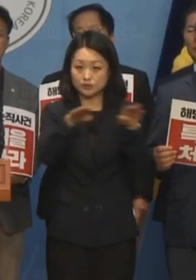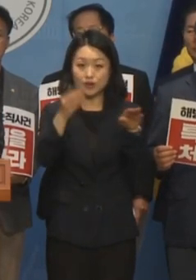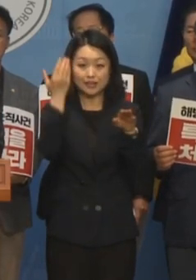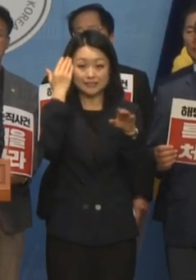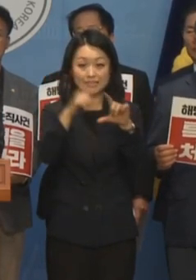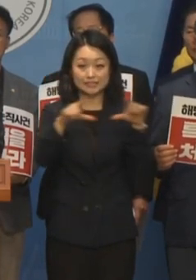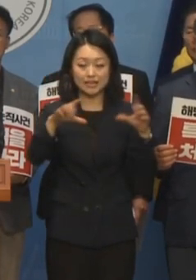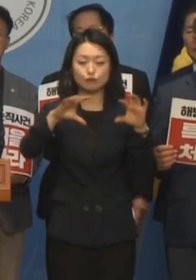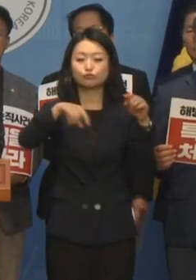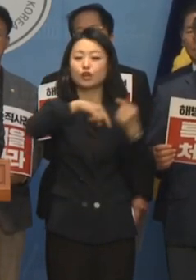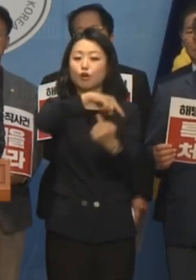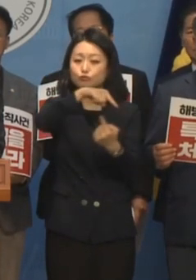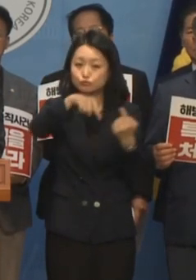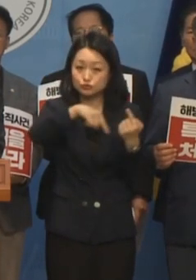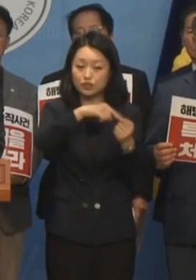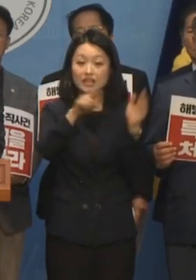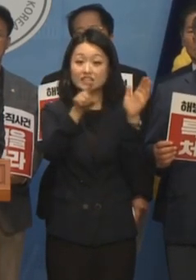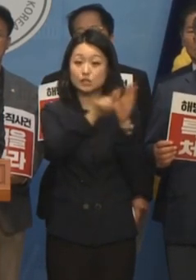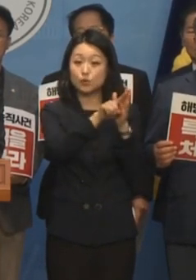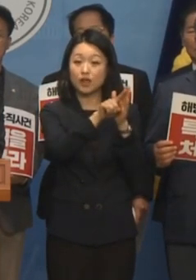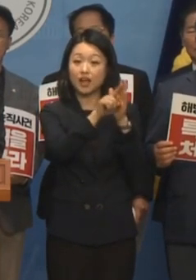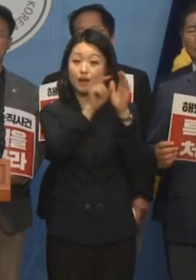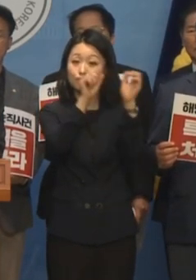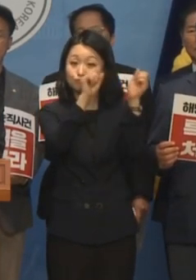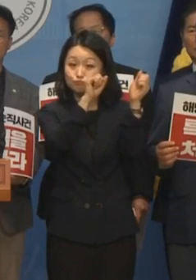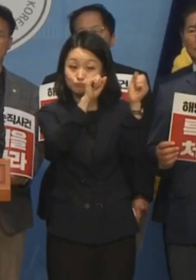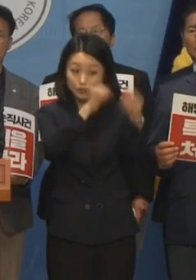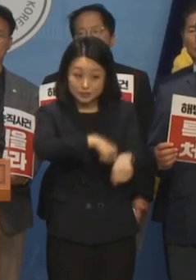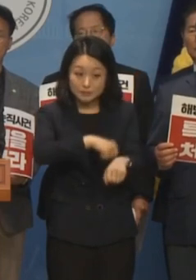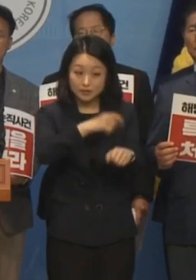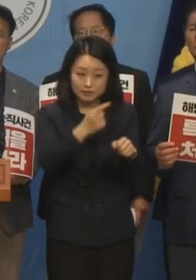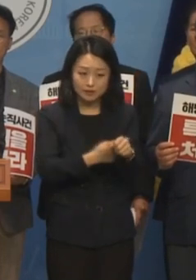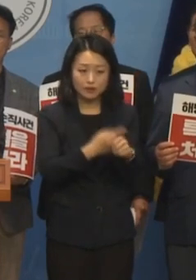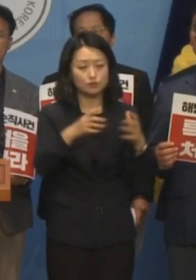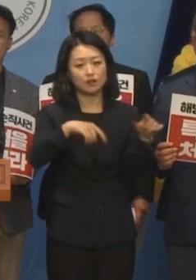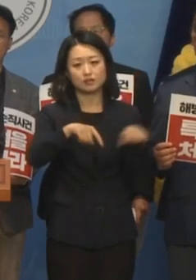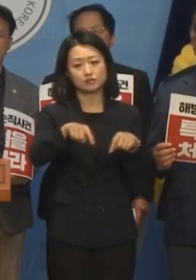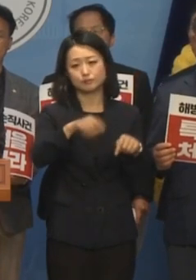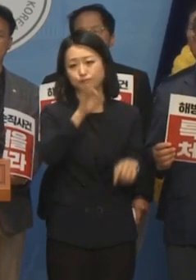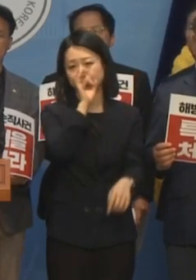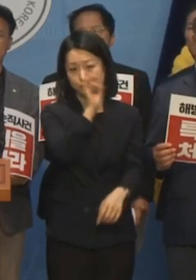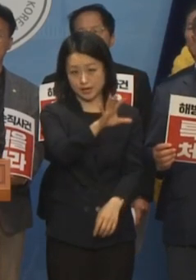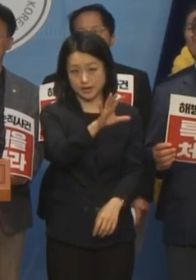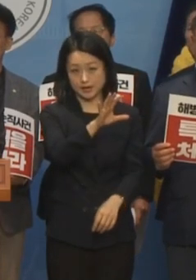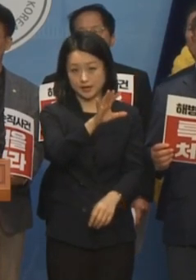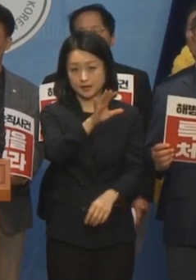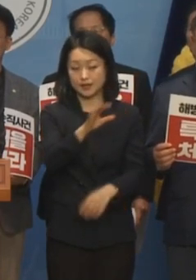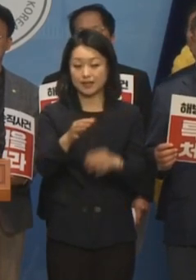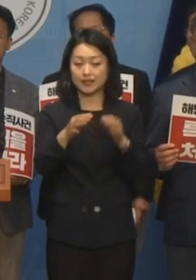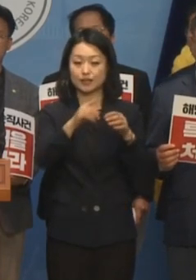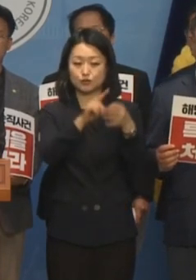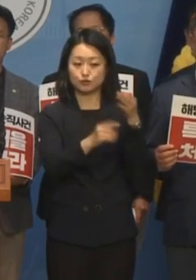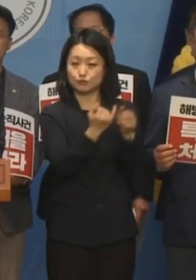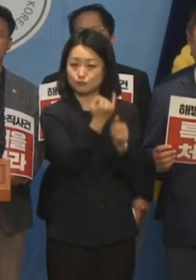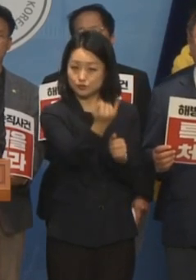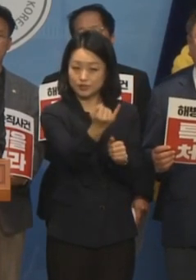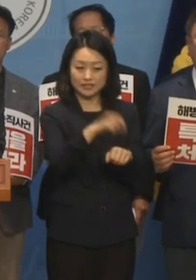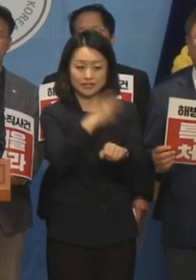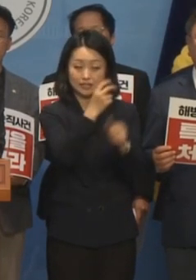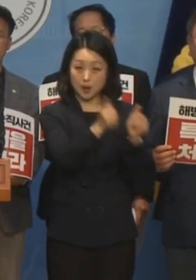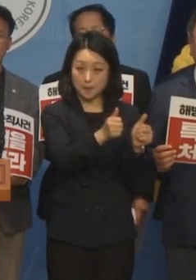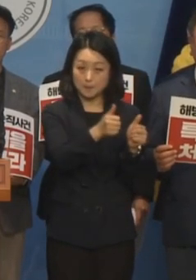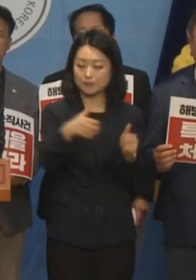상식적인 국정 운영을 할 거라는 신뢰가 무너지면 국정 운영은 불가능합니다. 김건희 특검과 최상병